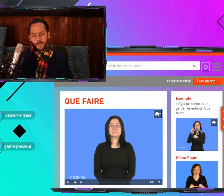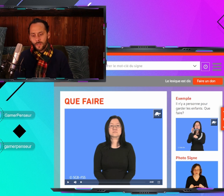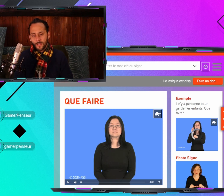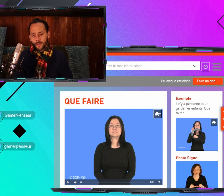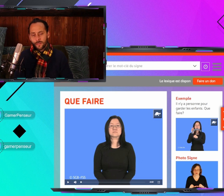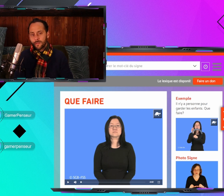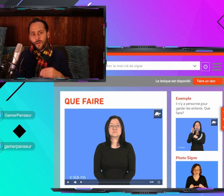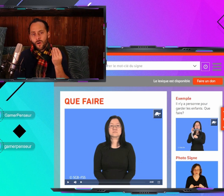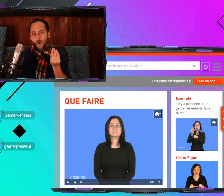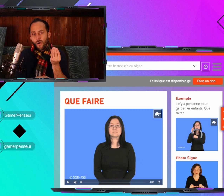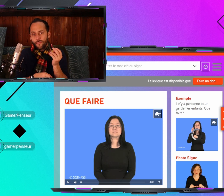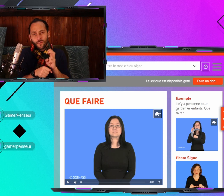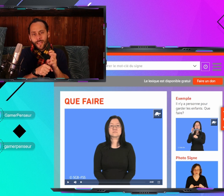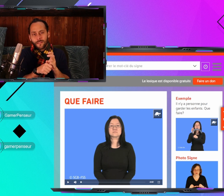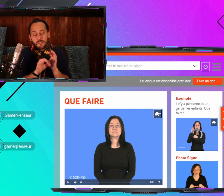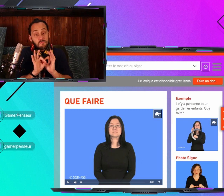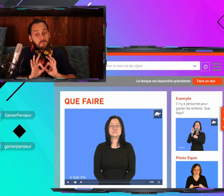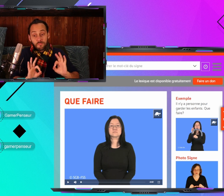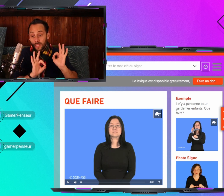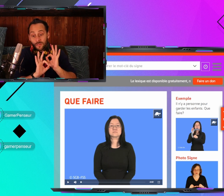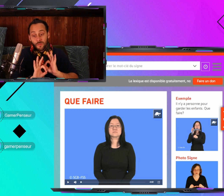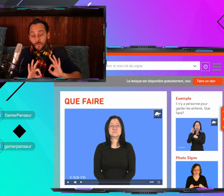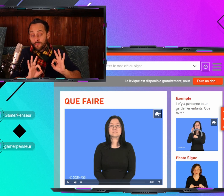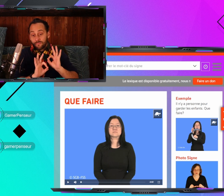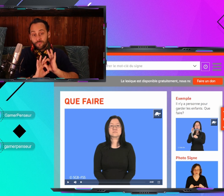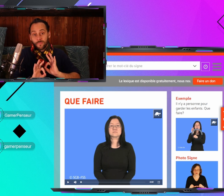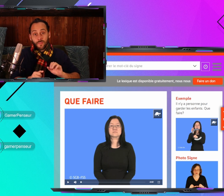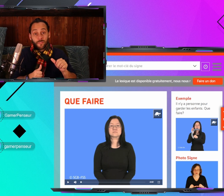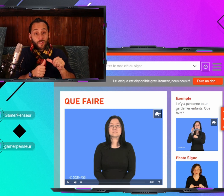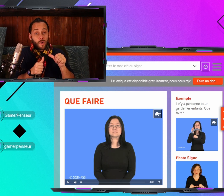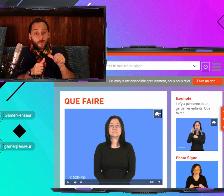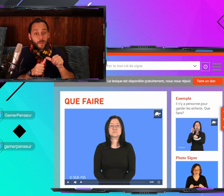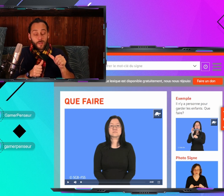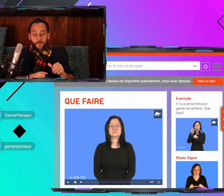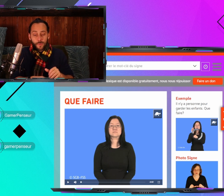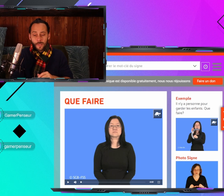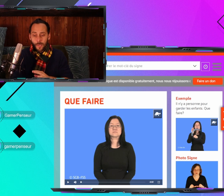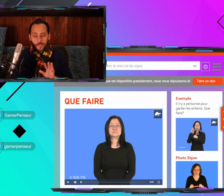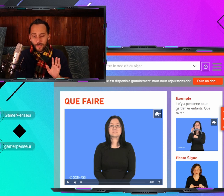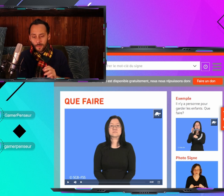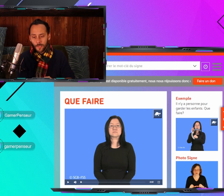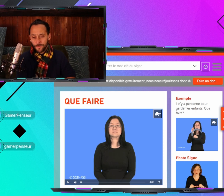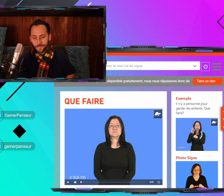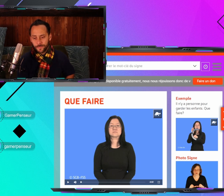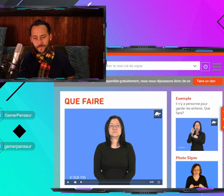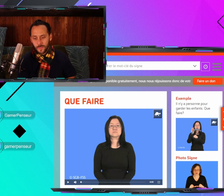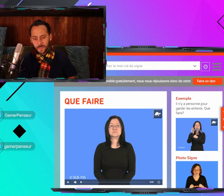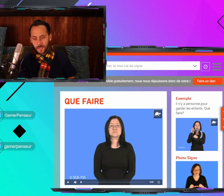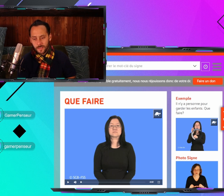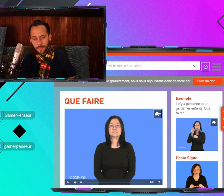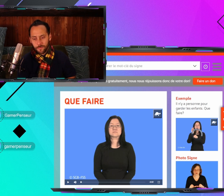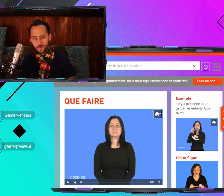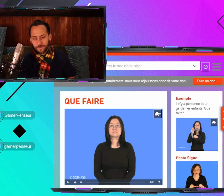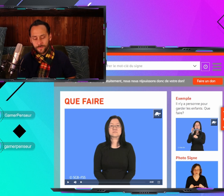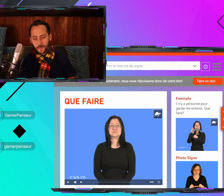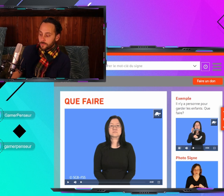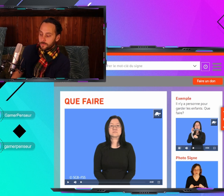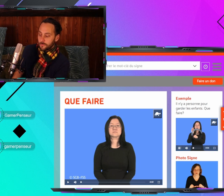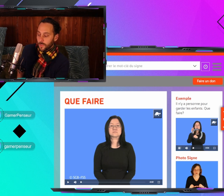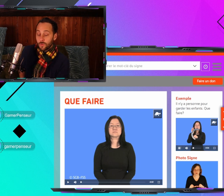aussi. Enfant, garder, personne. C'est quoi? Je pense que ça marche très très bien. C'est pas